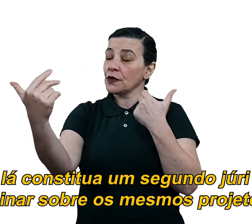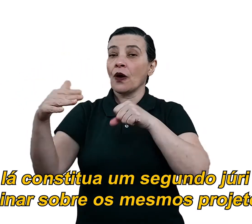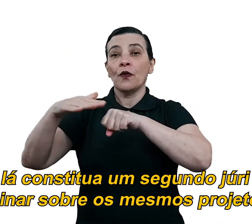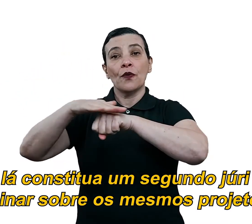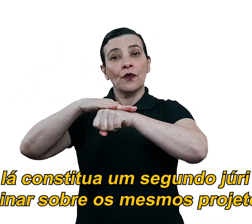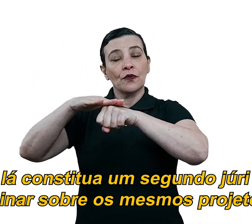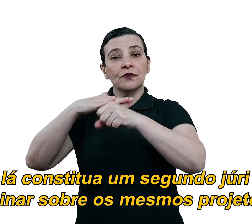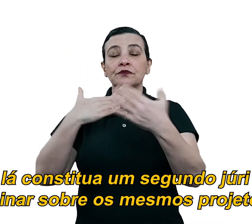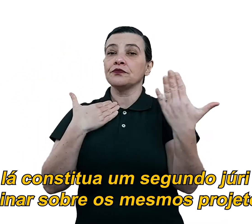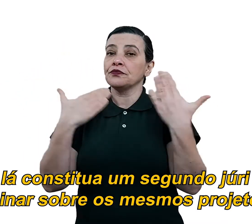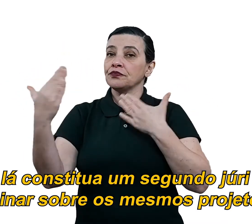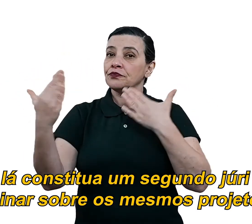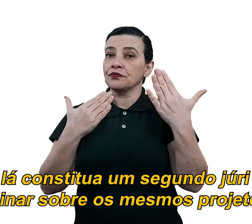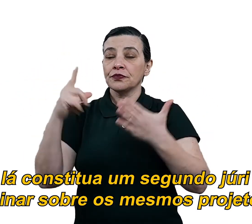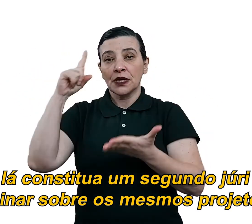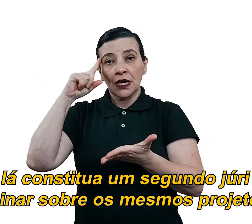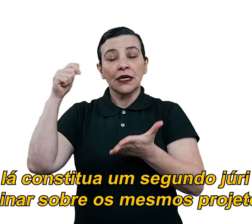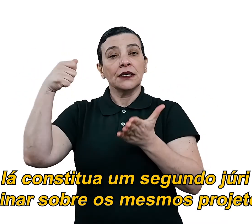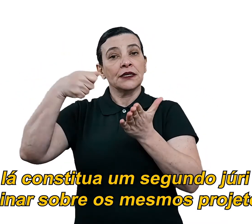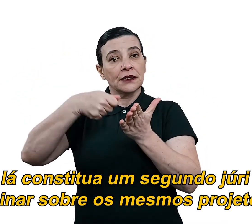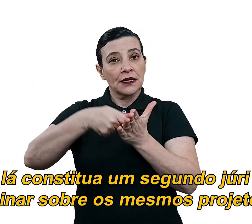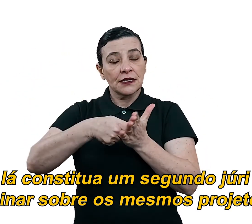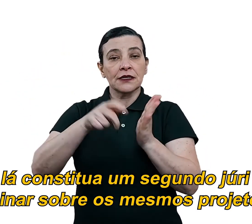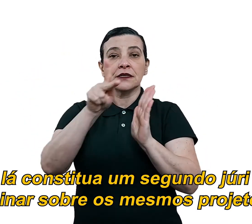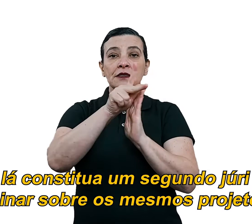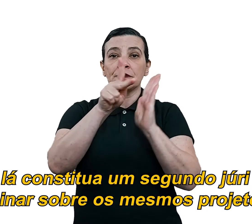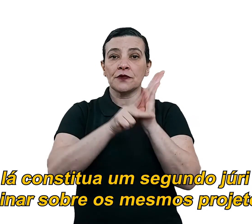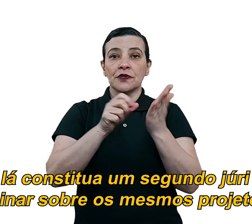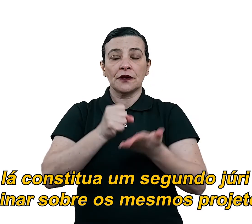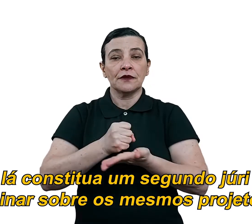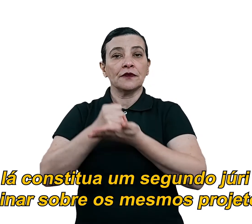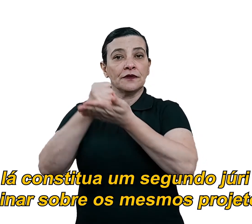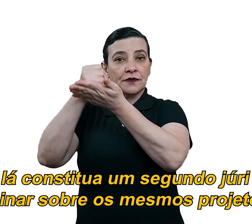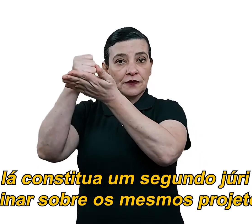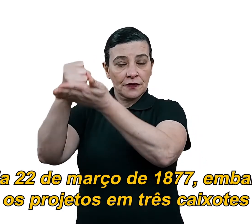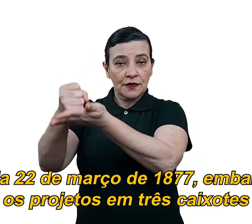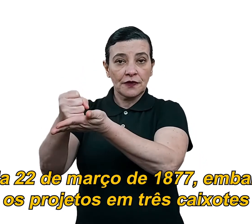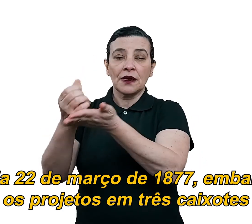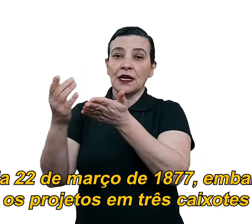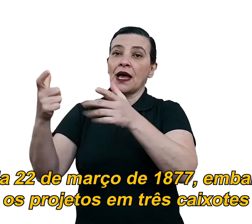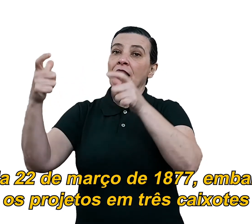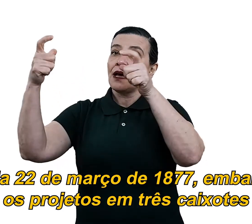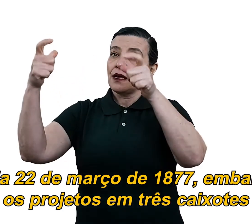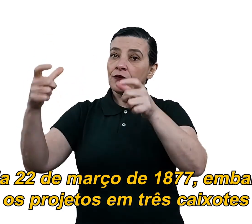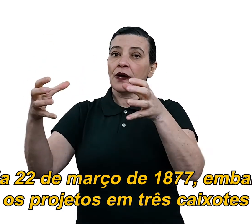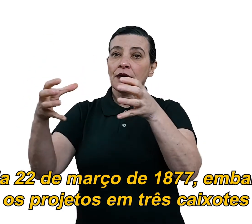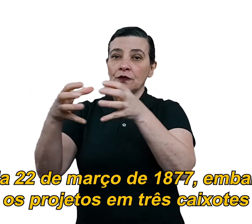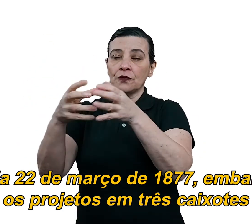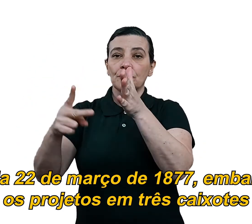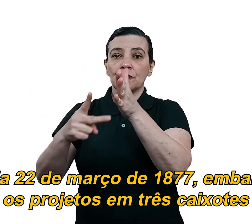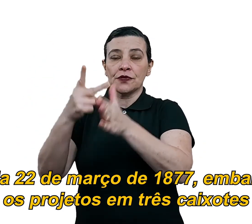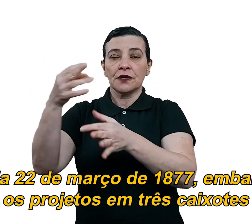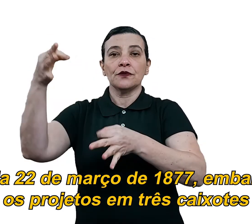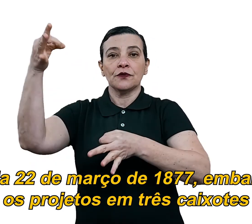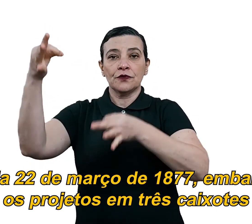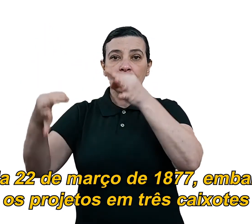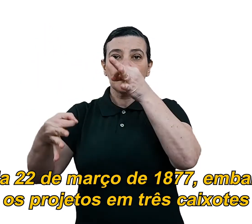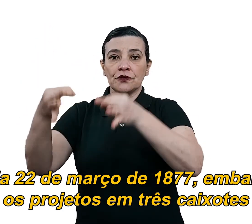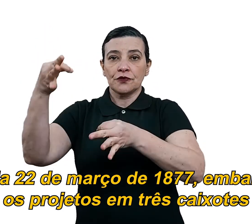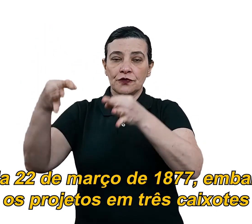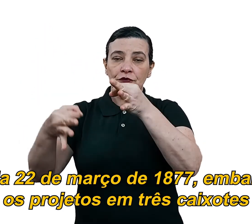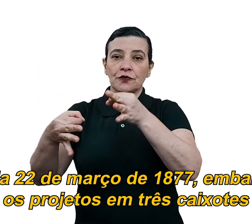Rio, a de lá constitua um segundo júri para opinar sobre os mesmos projetos. No dia 22 de março de